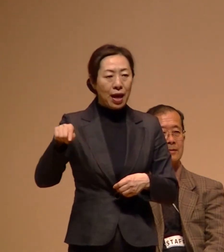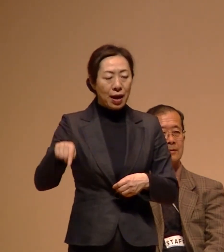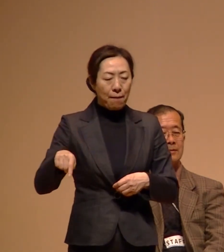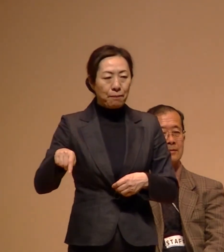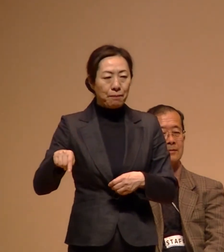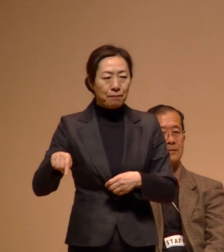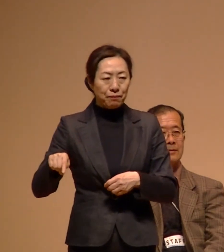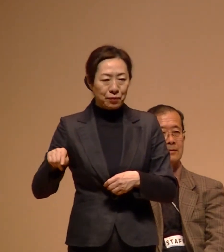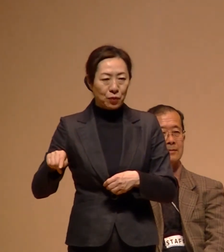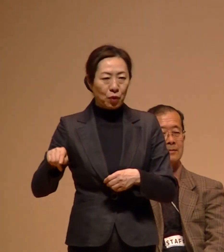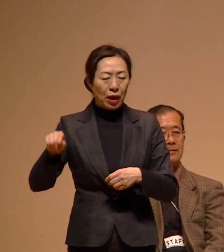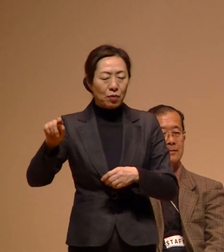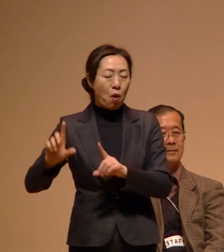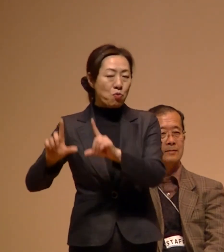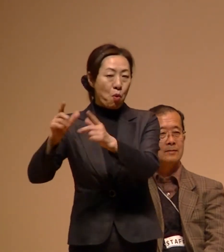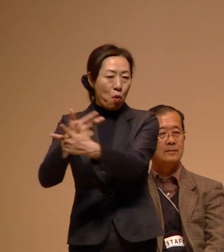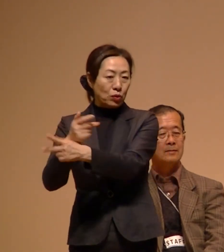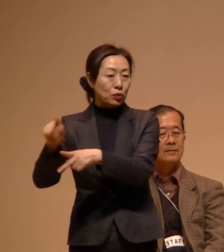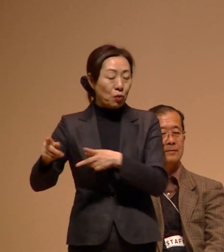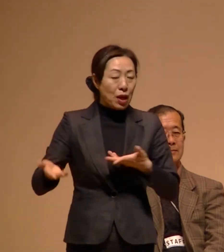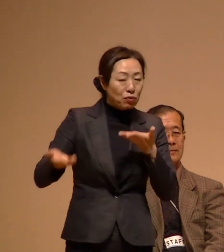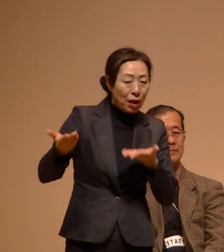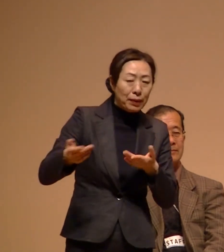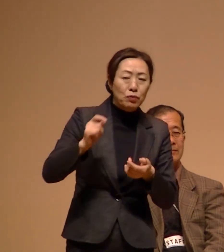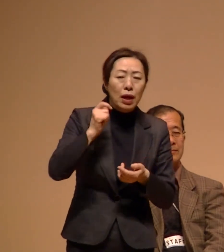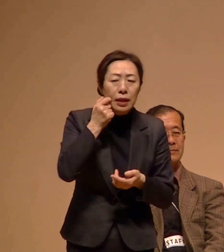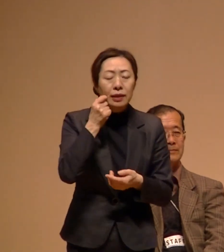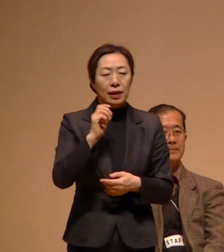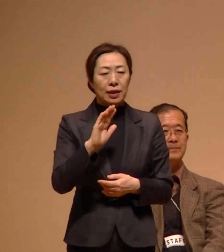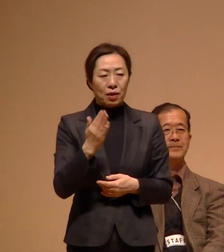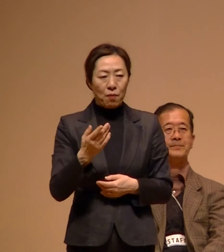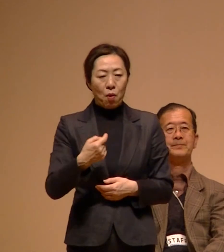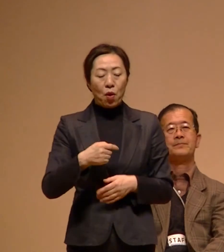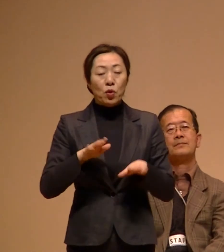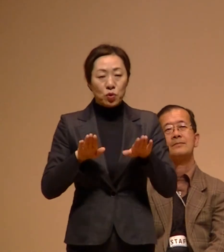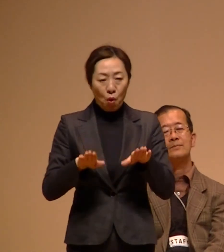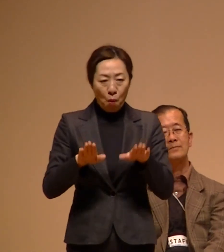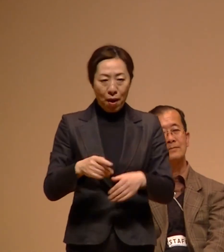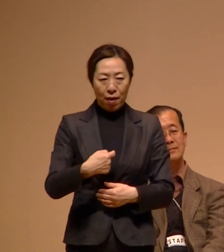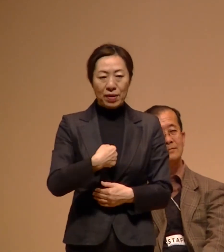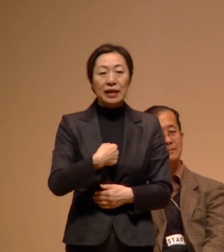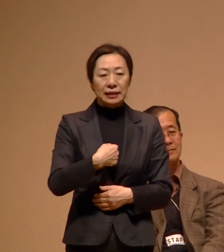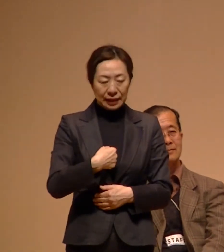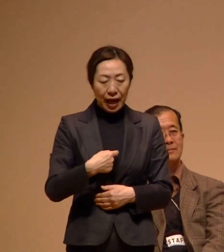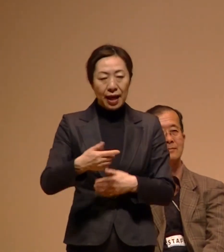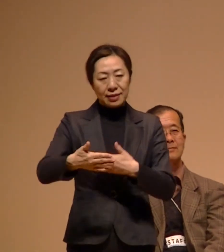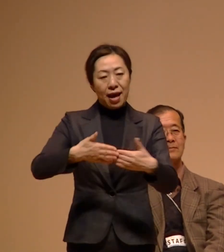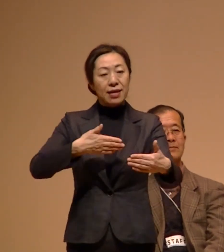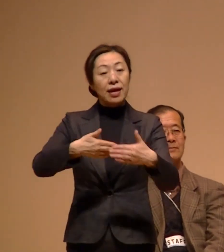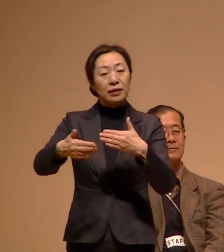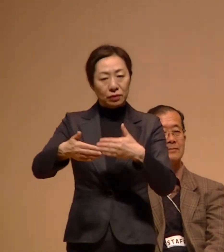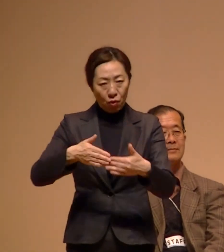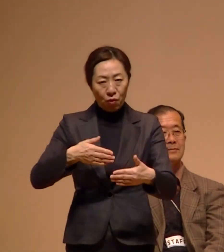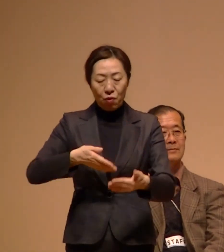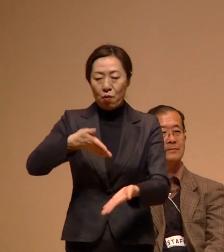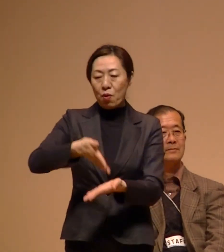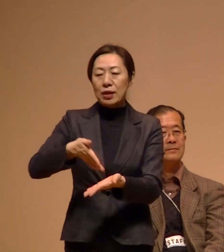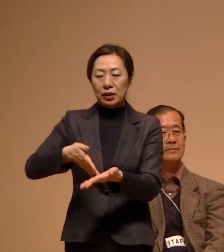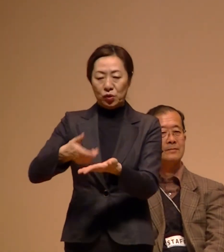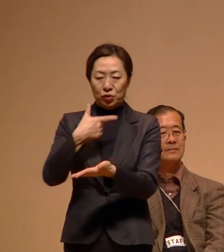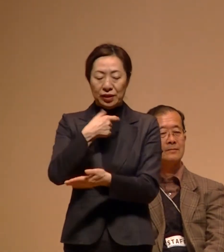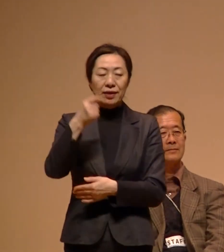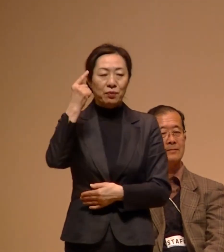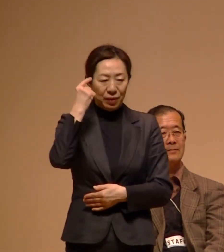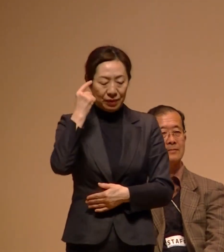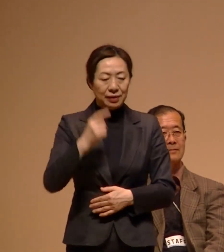比べることはできませんけども、今日は私が体験をしたお話をさせていただきたいと思